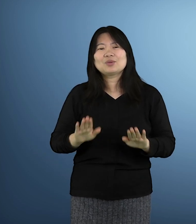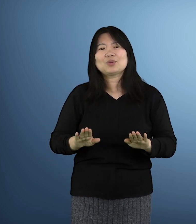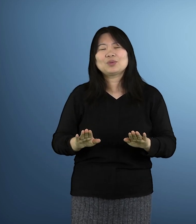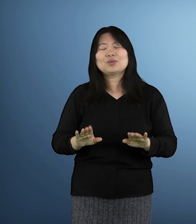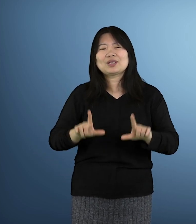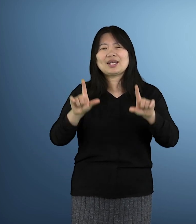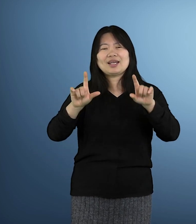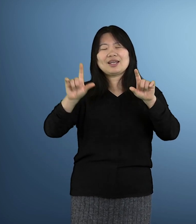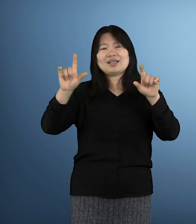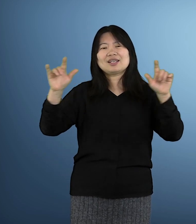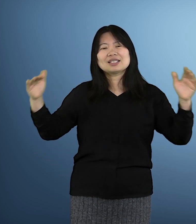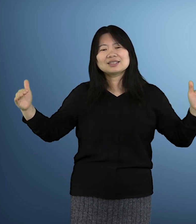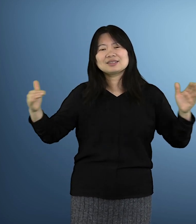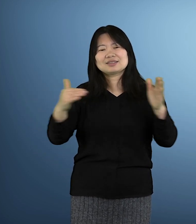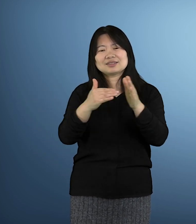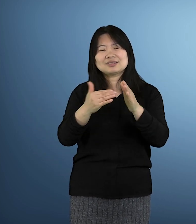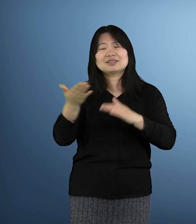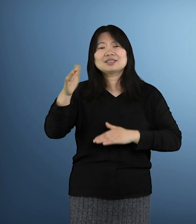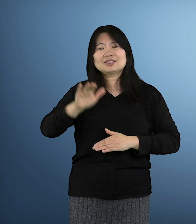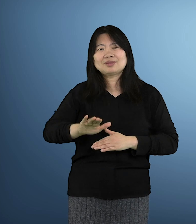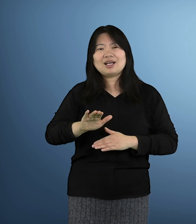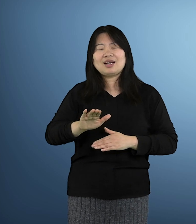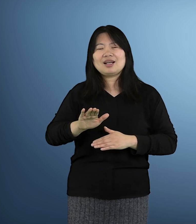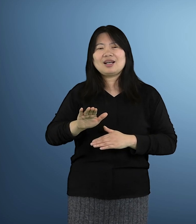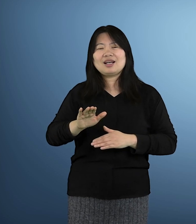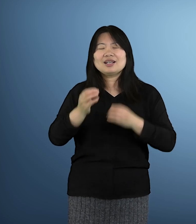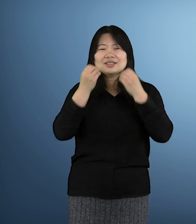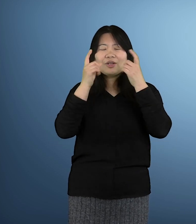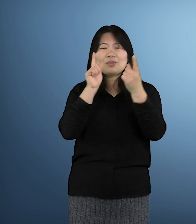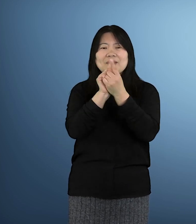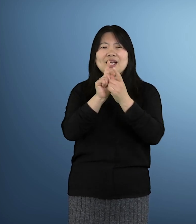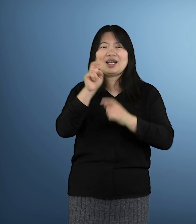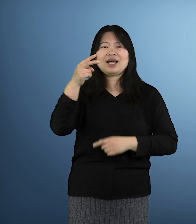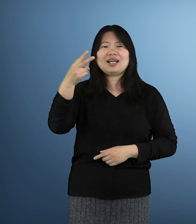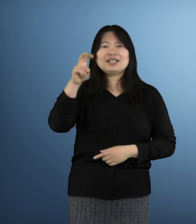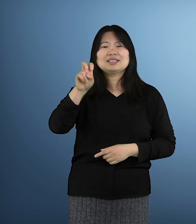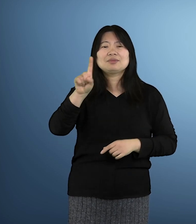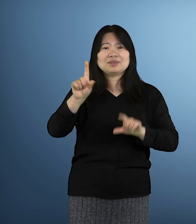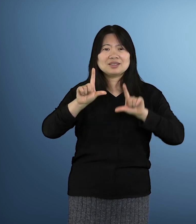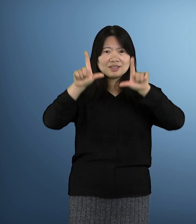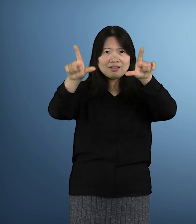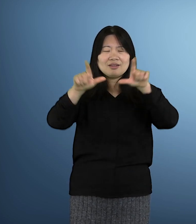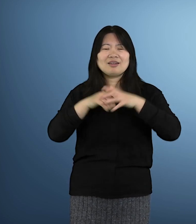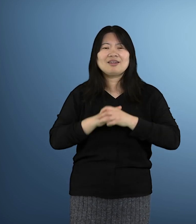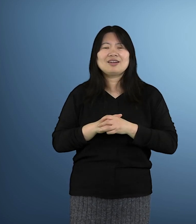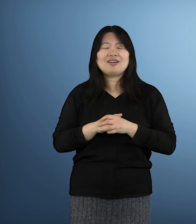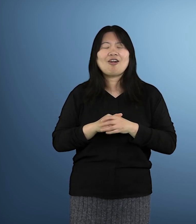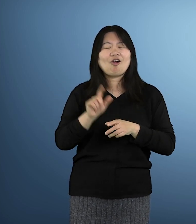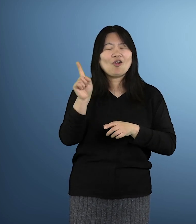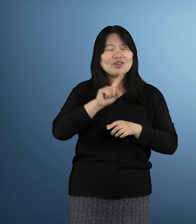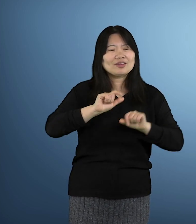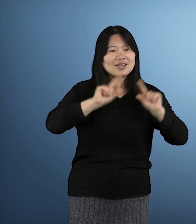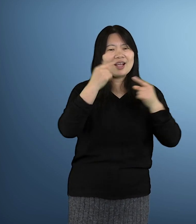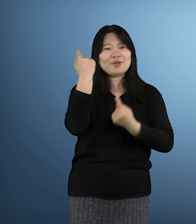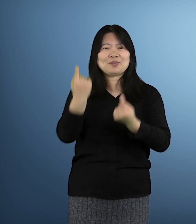저와 여러분들이 다시 한번 새롭게 맞이하는 21년도는 어느